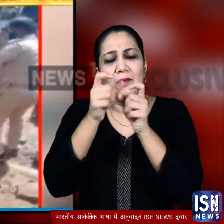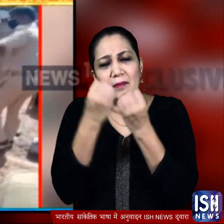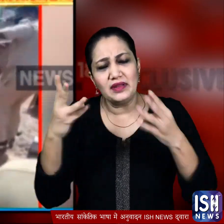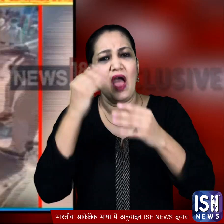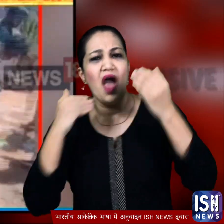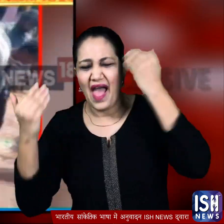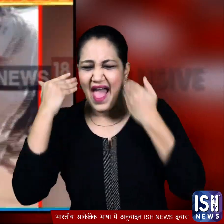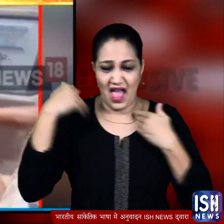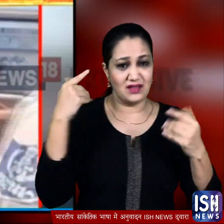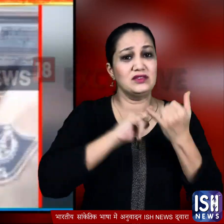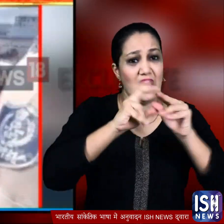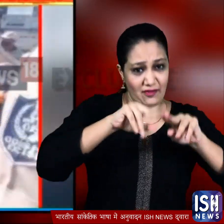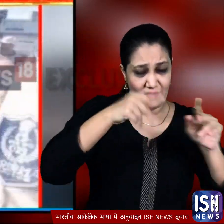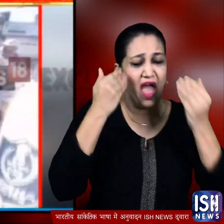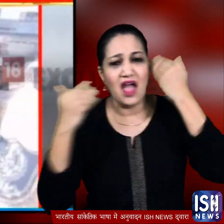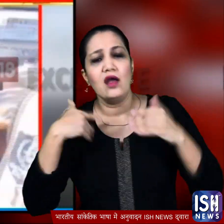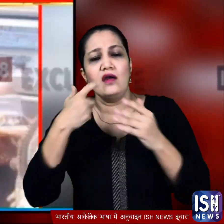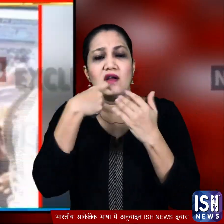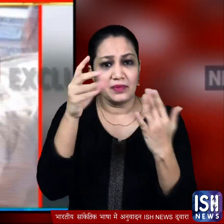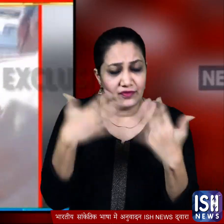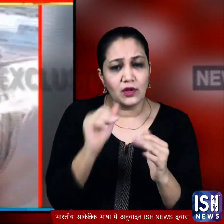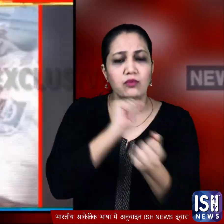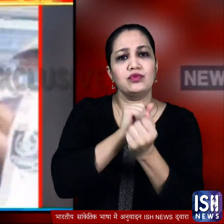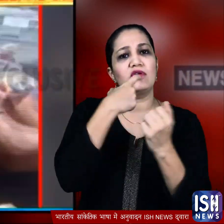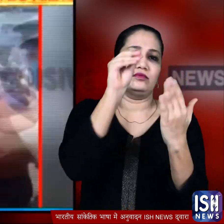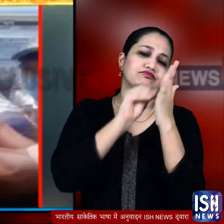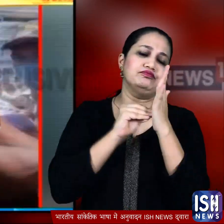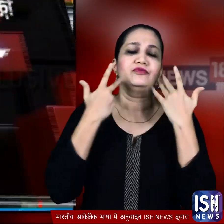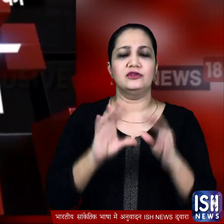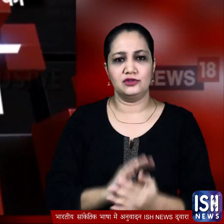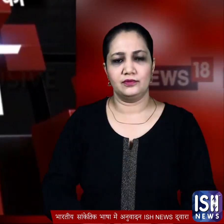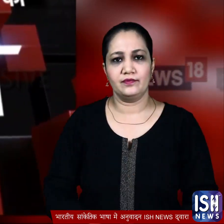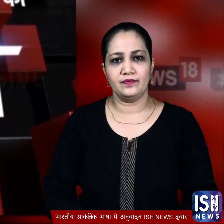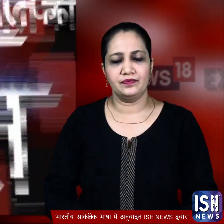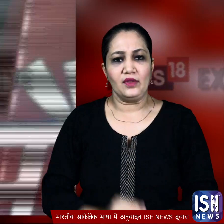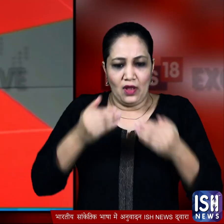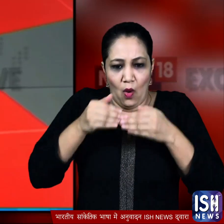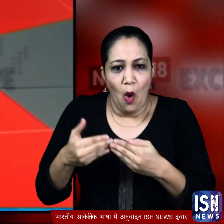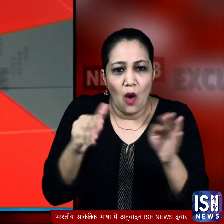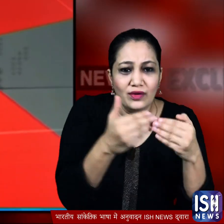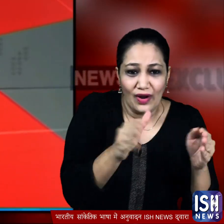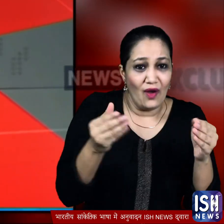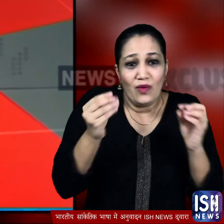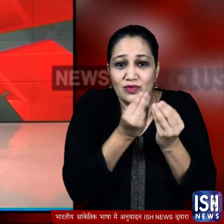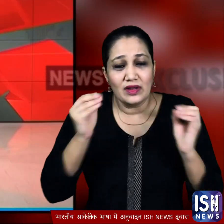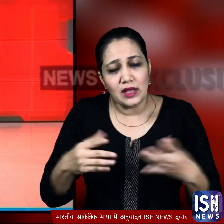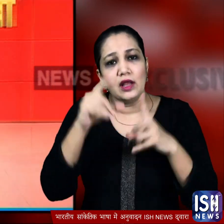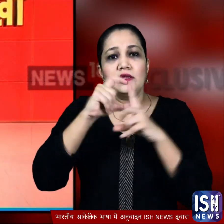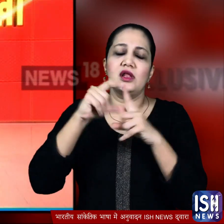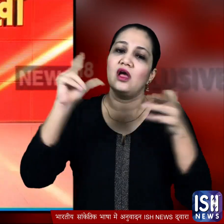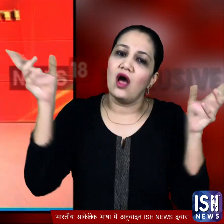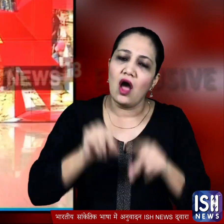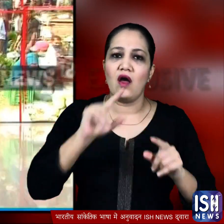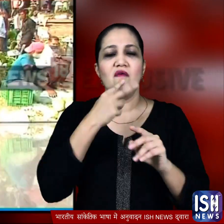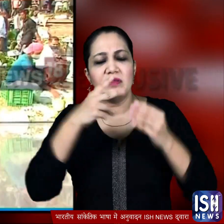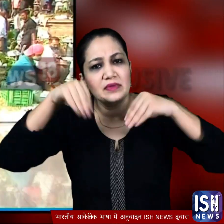कई कर्मचारियों को चोटें आईं। खबर है कि इस मामले की शिकायत के बाद पुलिस ने केस दर्ज कर लिया। अनलॉक में छूट मिलते ही दिल्ली की सब्जी मंडियों में फिर